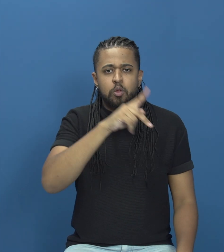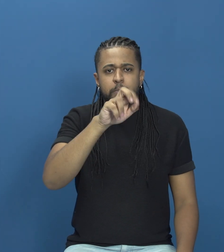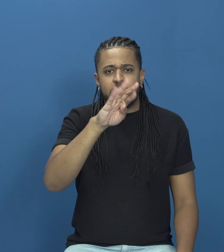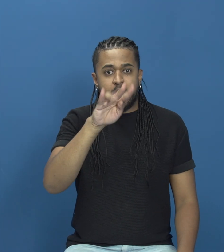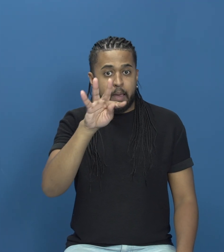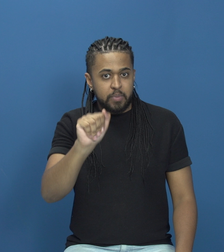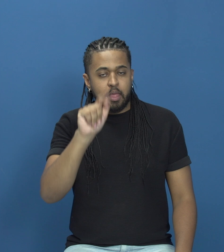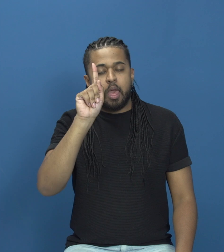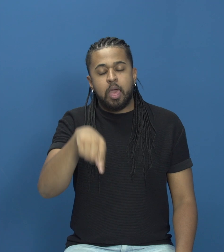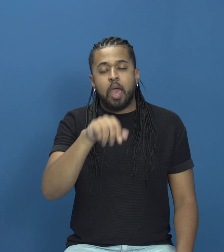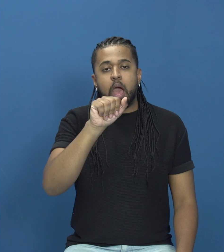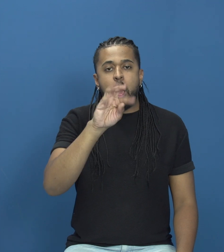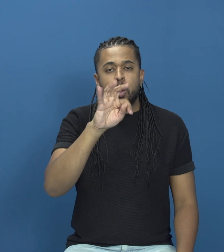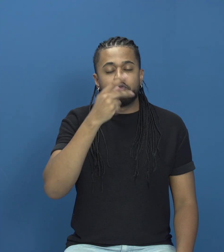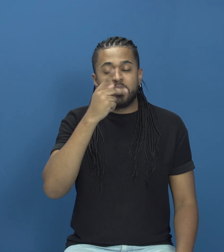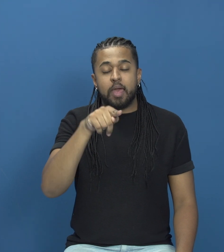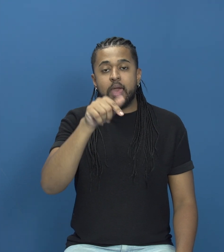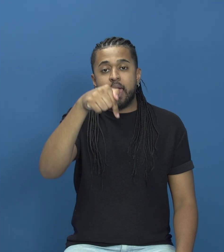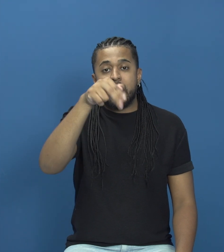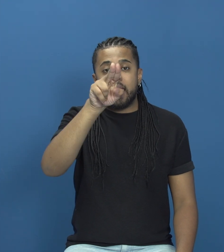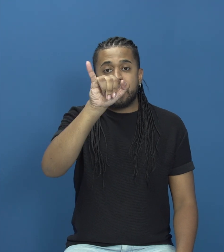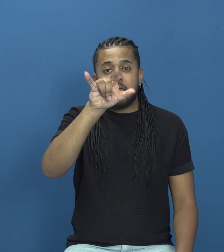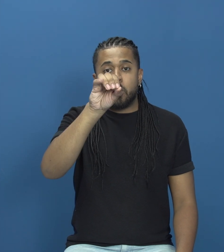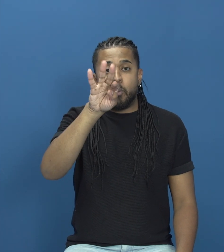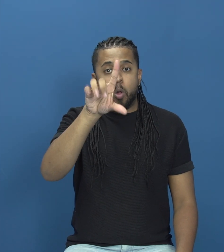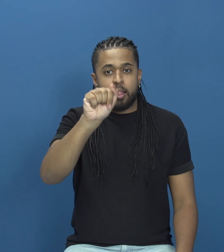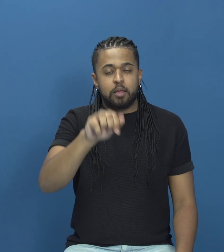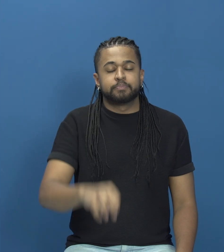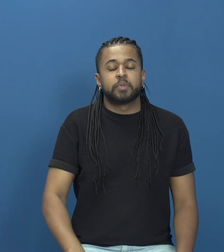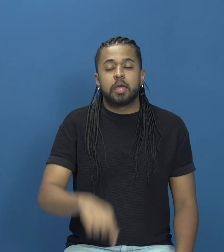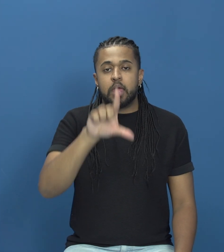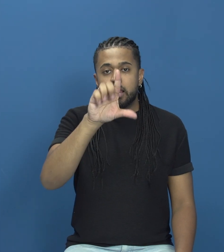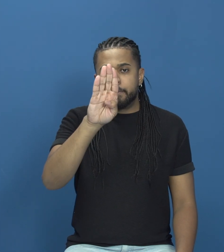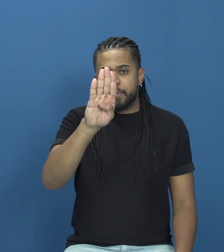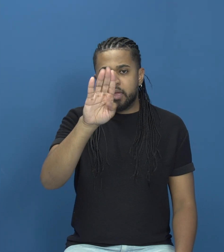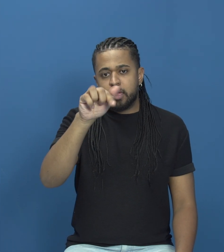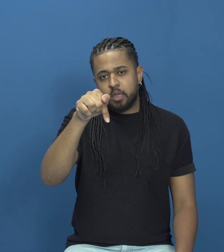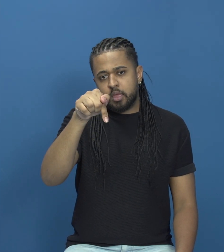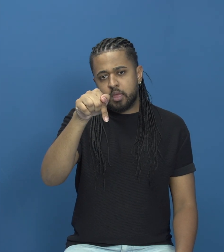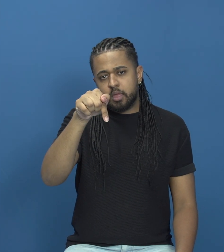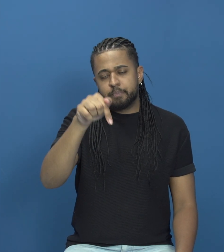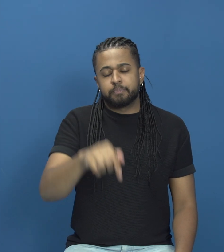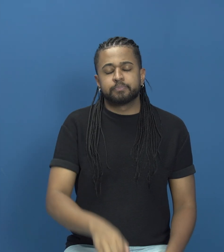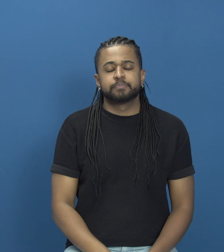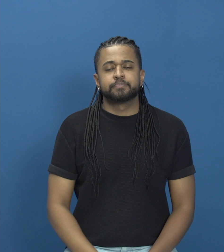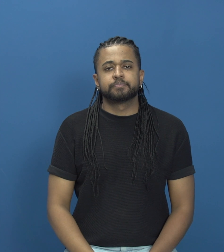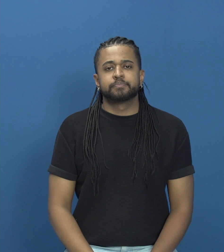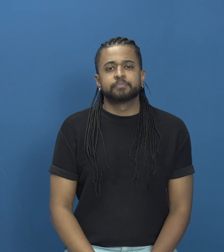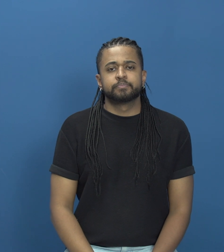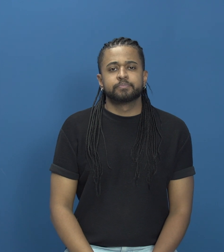se autodeclarem quilombolas. Abre parênteses, LB, Q, fecha